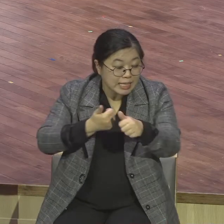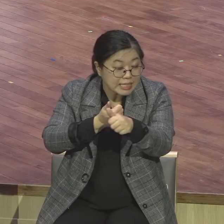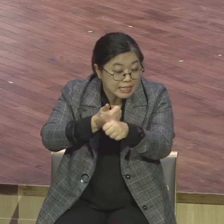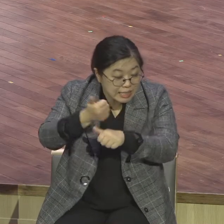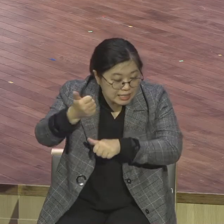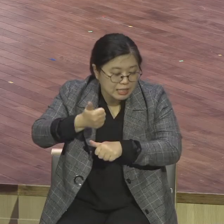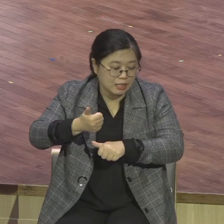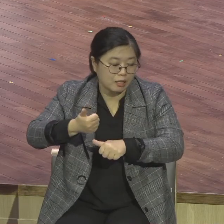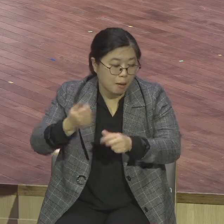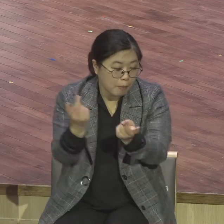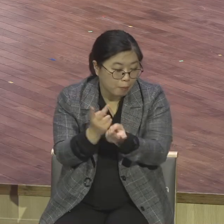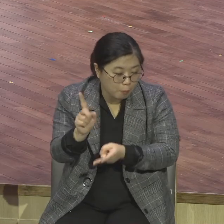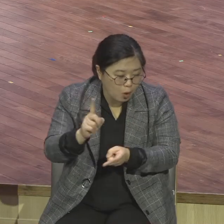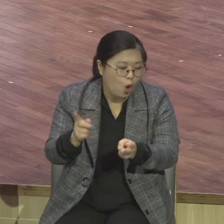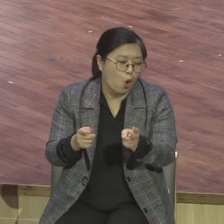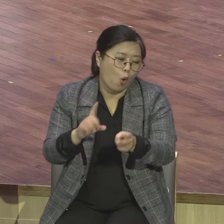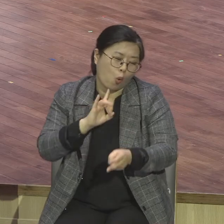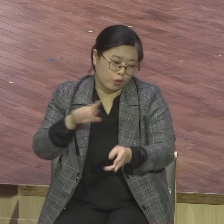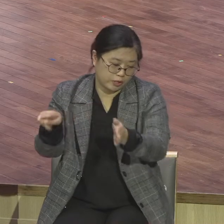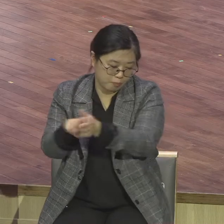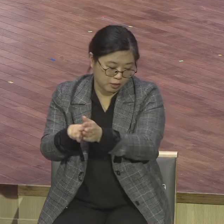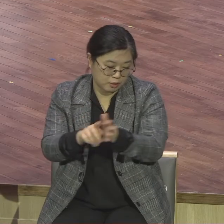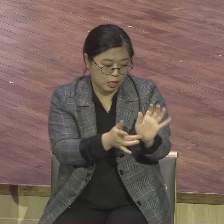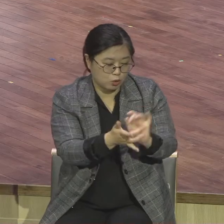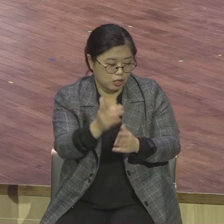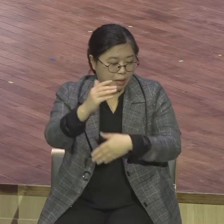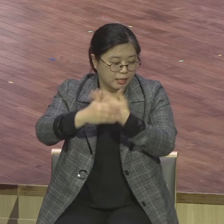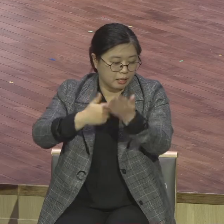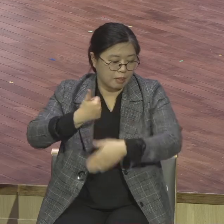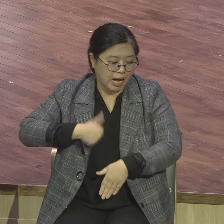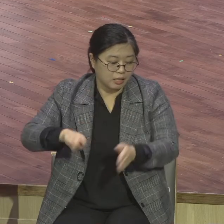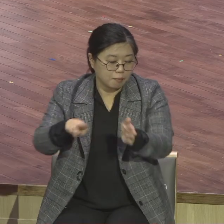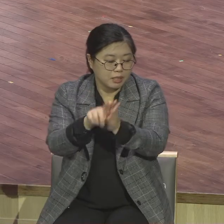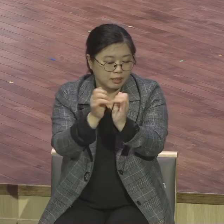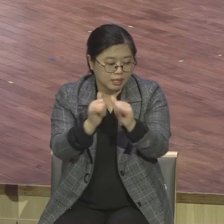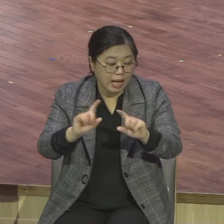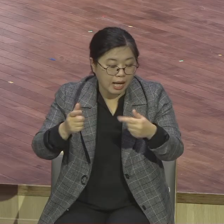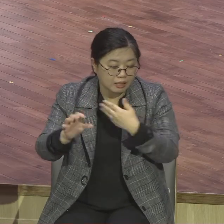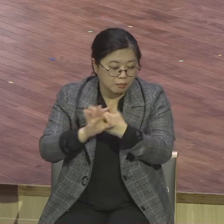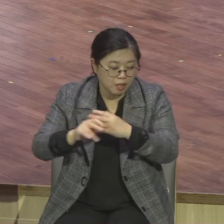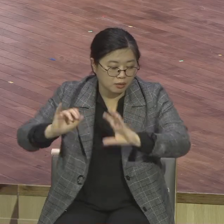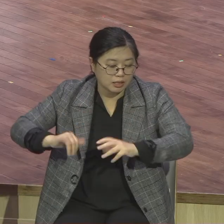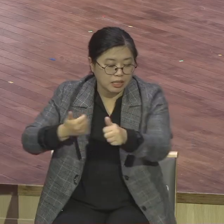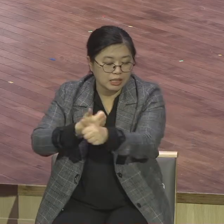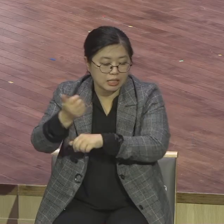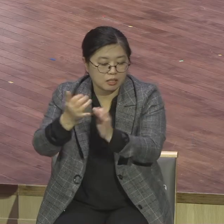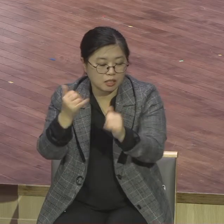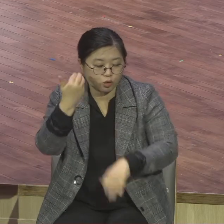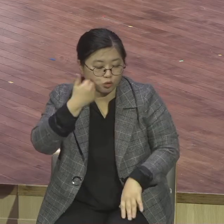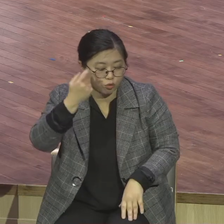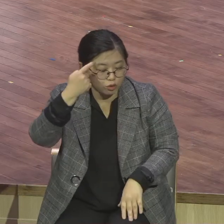믿음이니라. 예수께서 하나님의 아들이심을 믿는 자가 아니면 세상을 이기는 자가 누구냐?